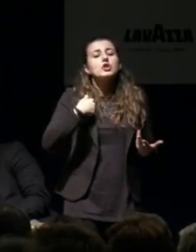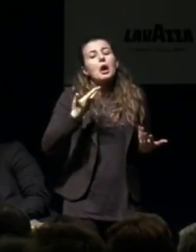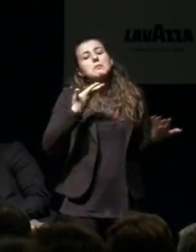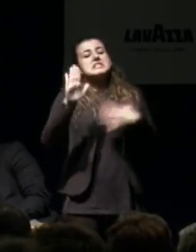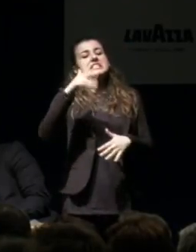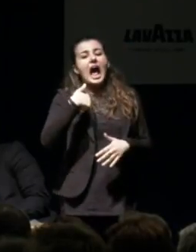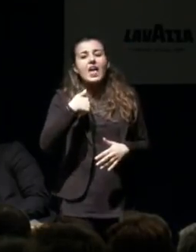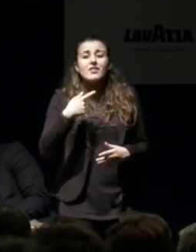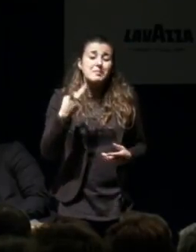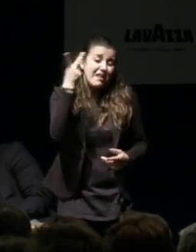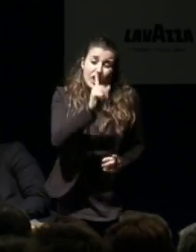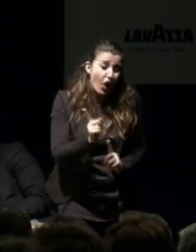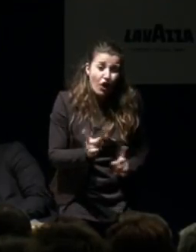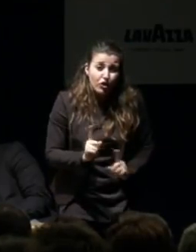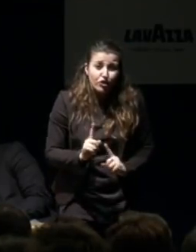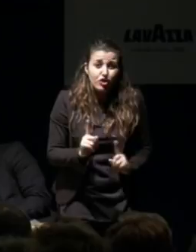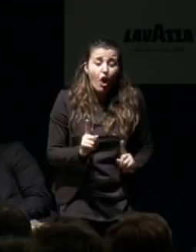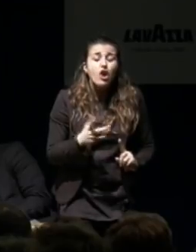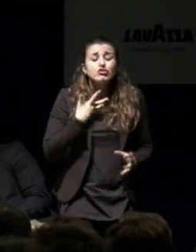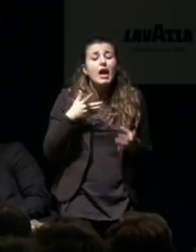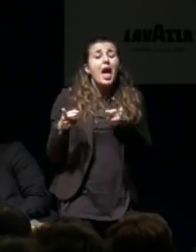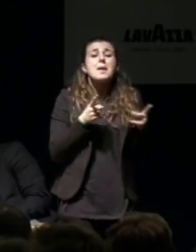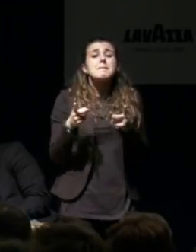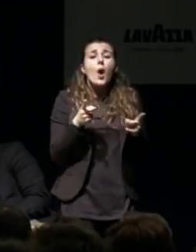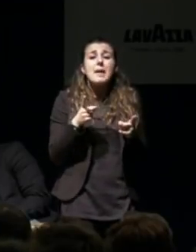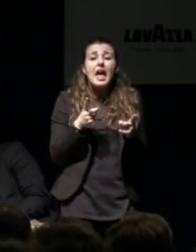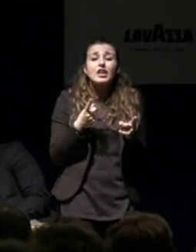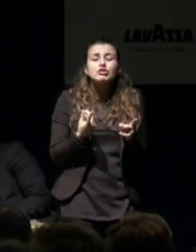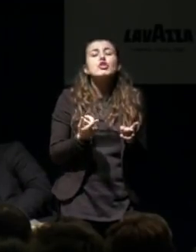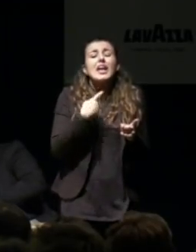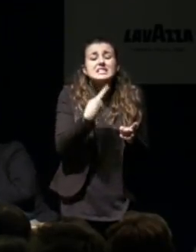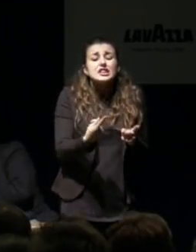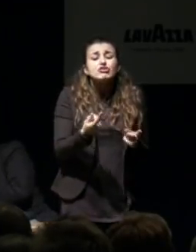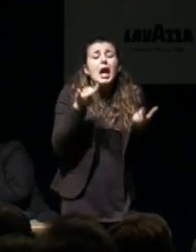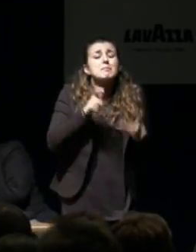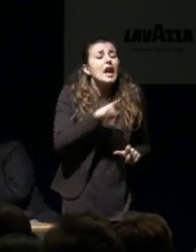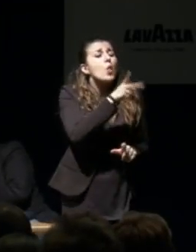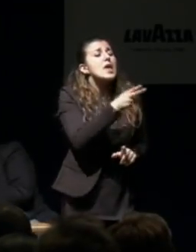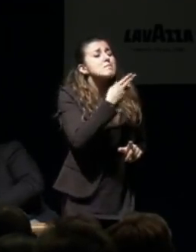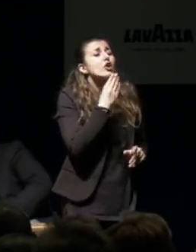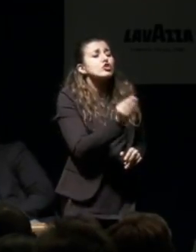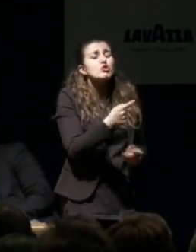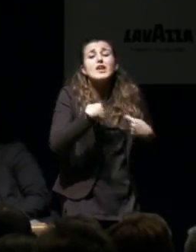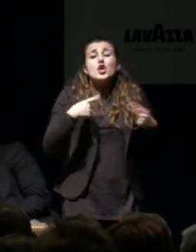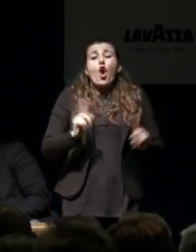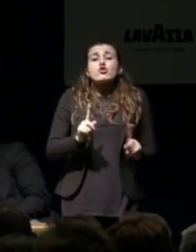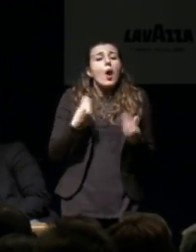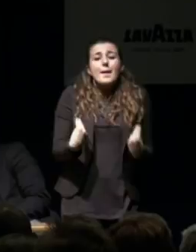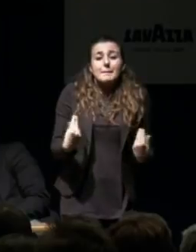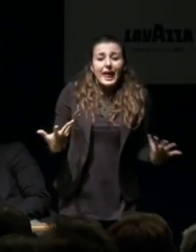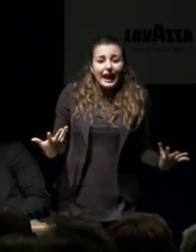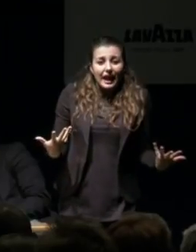non è vero ci sono momenti in cui invece si dice perché lui sì e io no perché